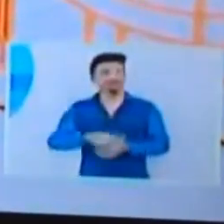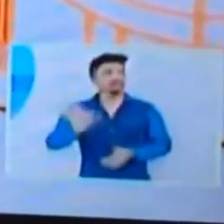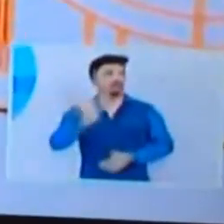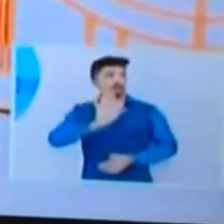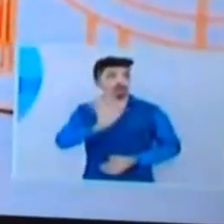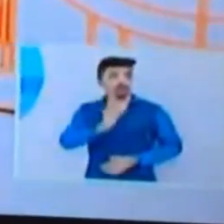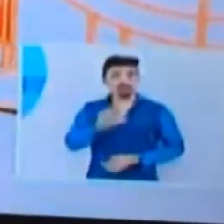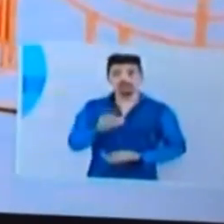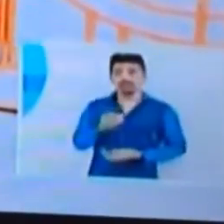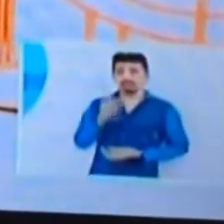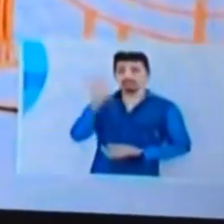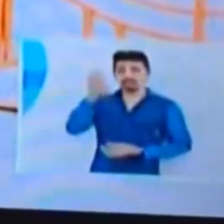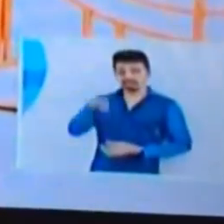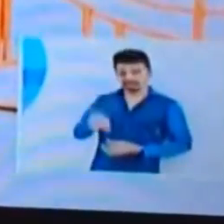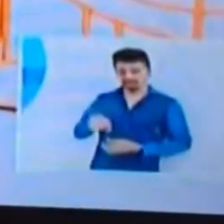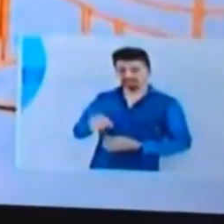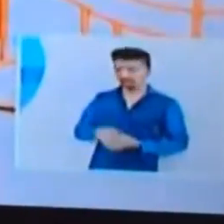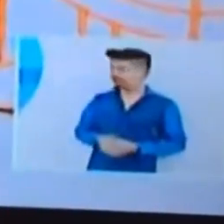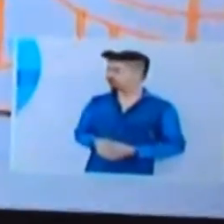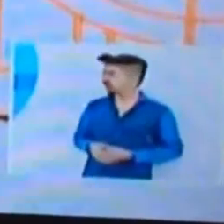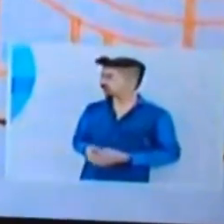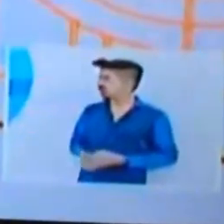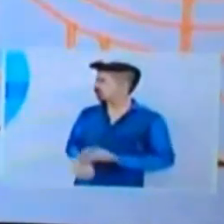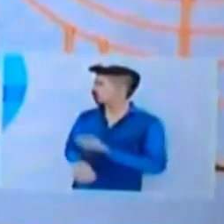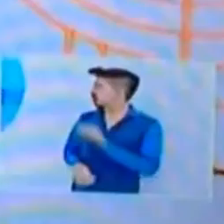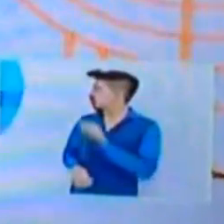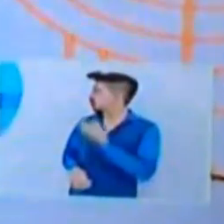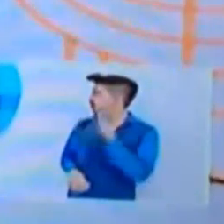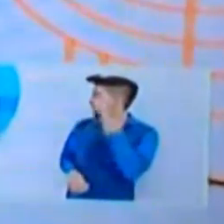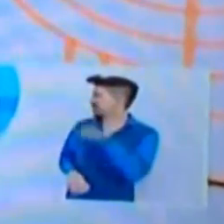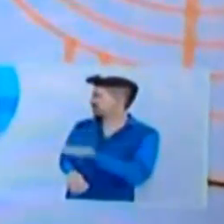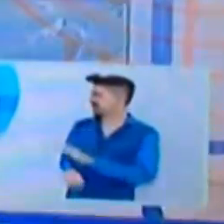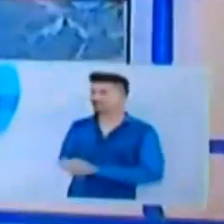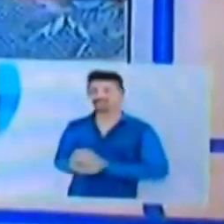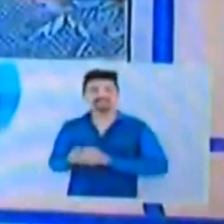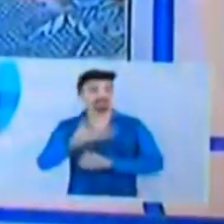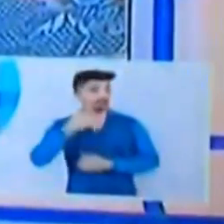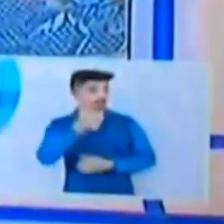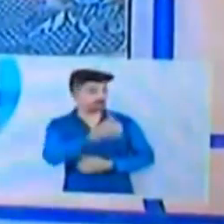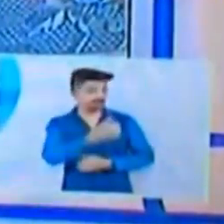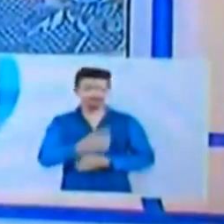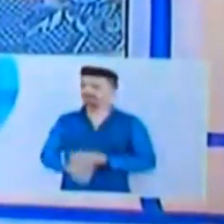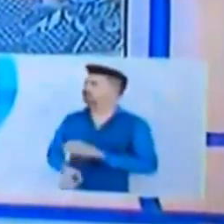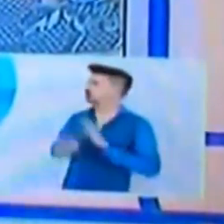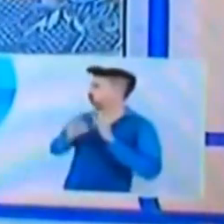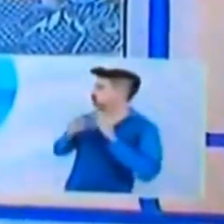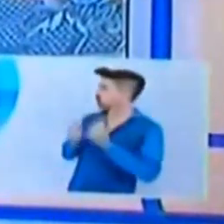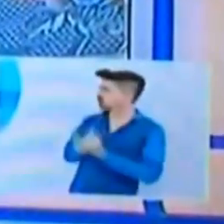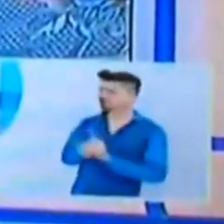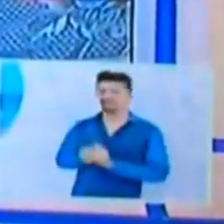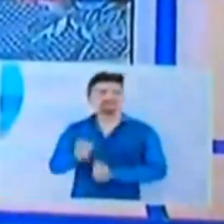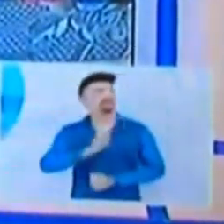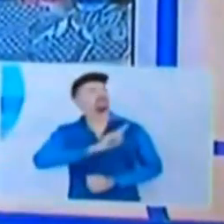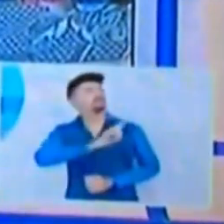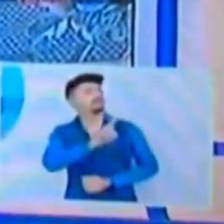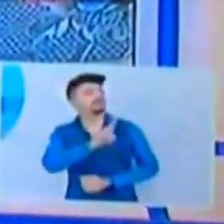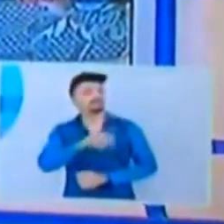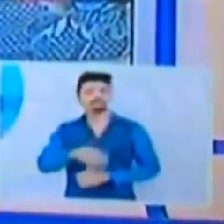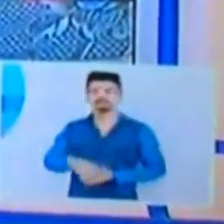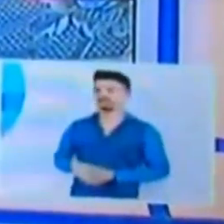tarde. Boa tarde. Tudo bem? Com quem eu falo?